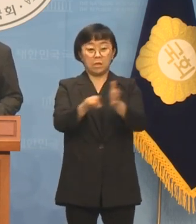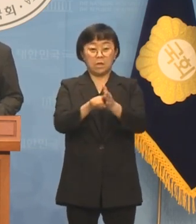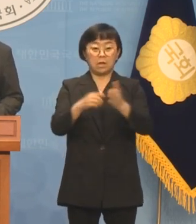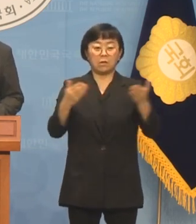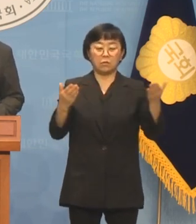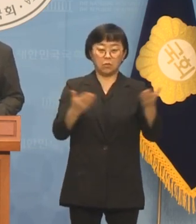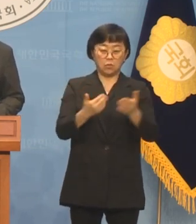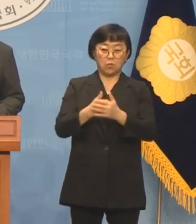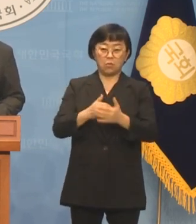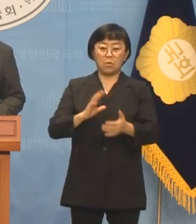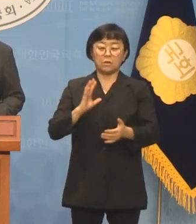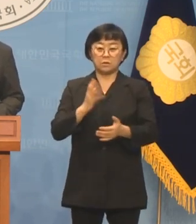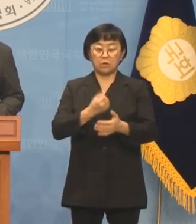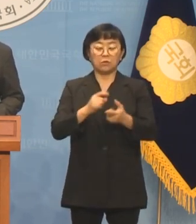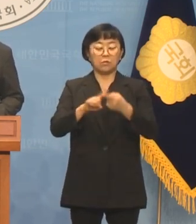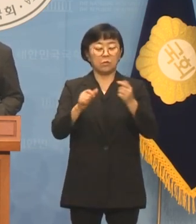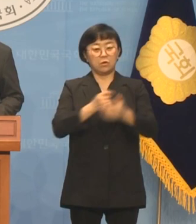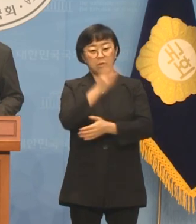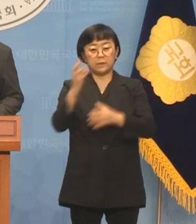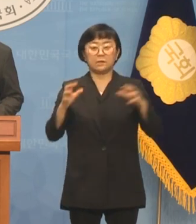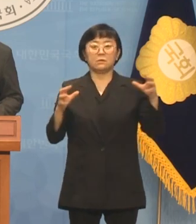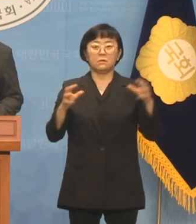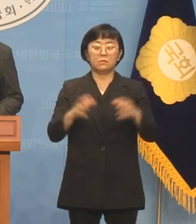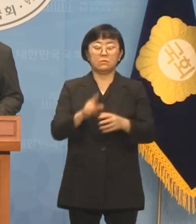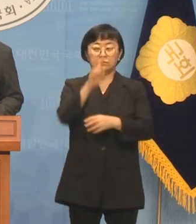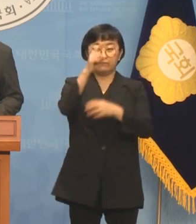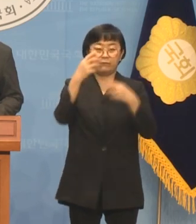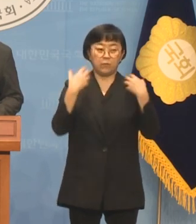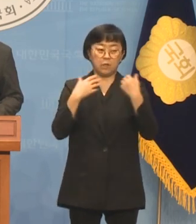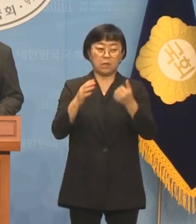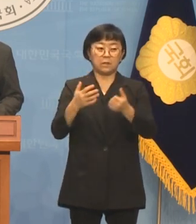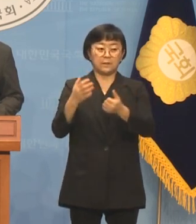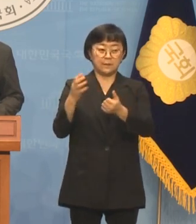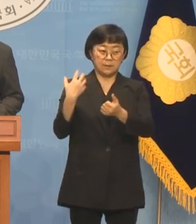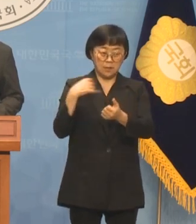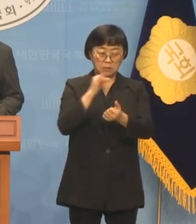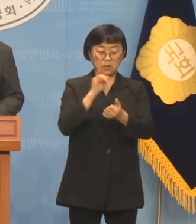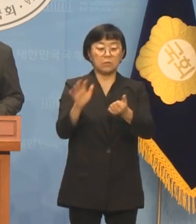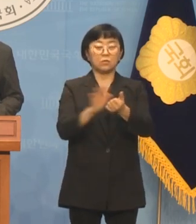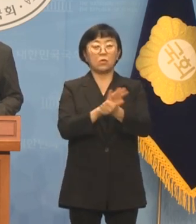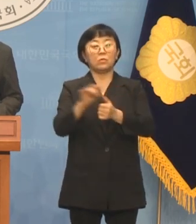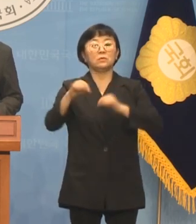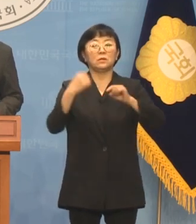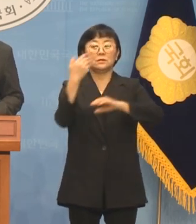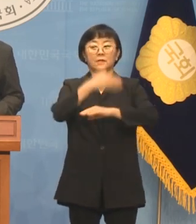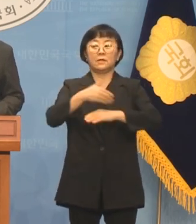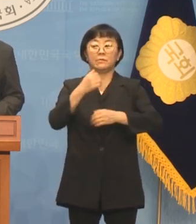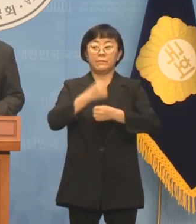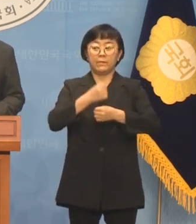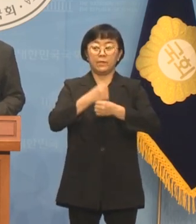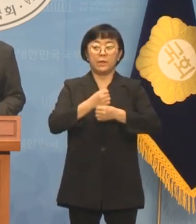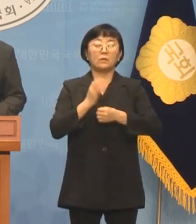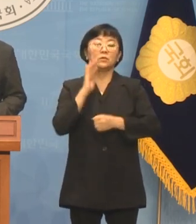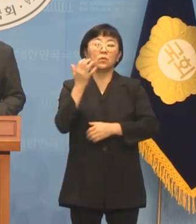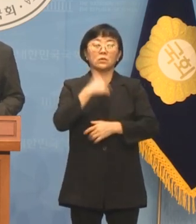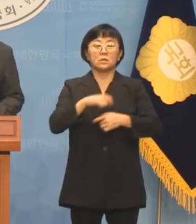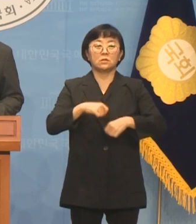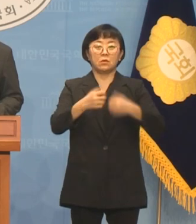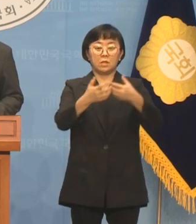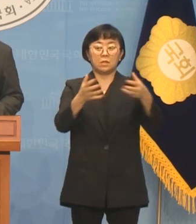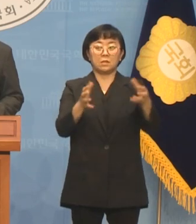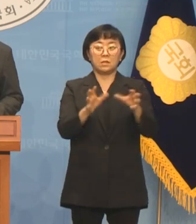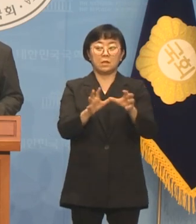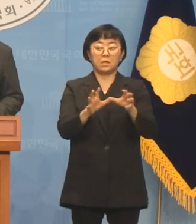돌봄, 젠더가 결합하고 정부가 책임지는 돌봄 정책을 만들어내겠습니다. 녹색정의당은